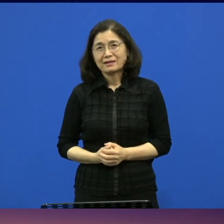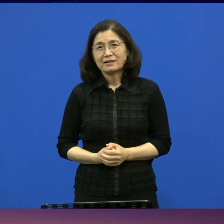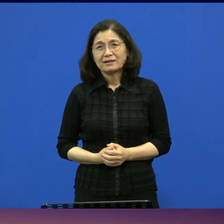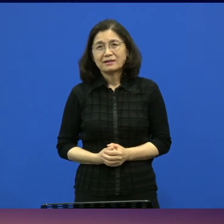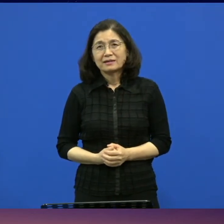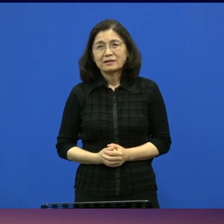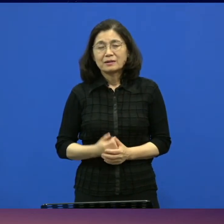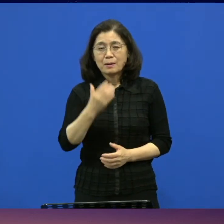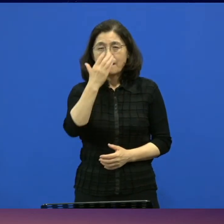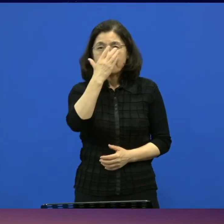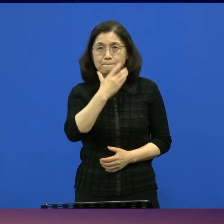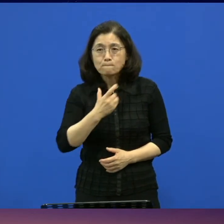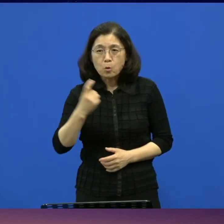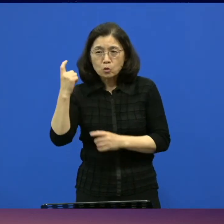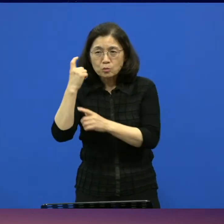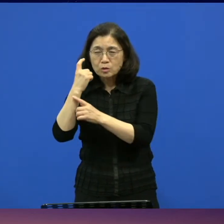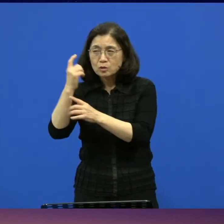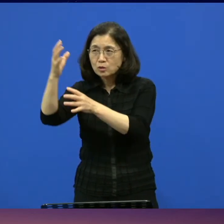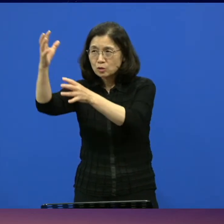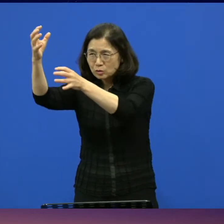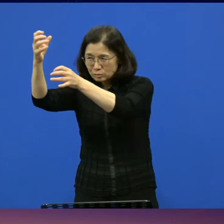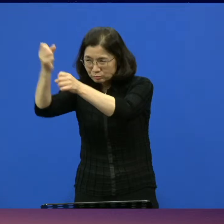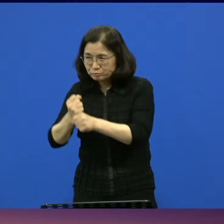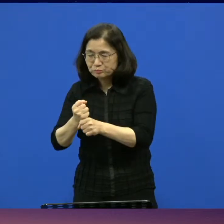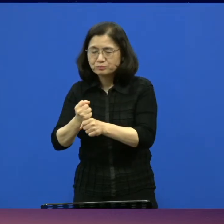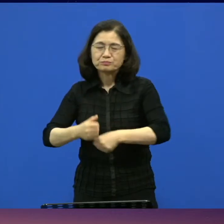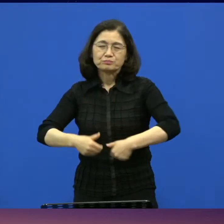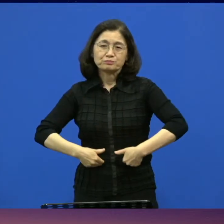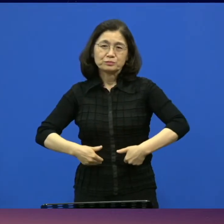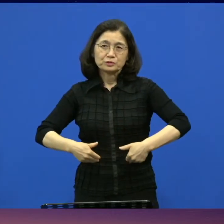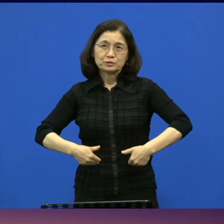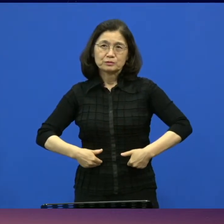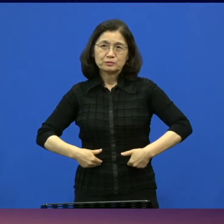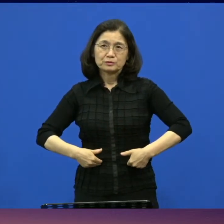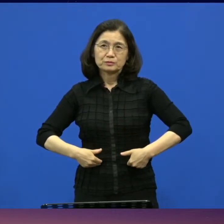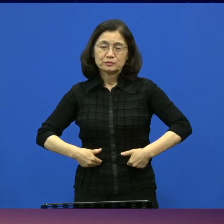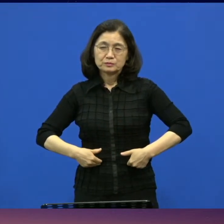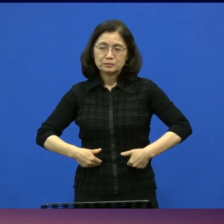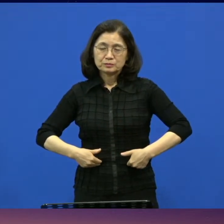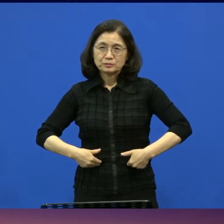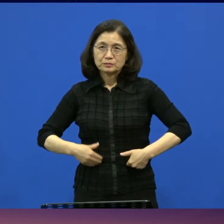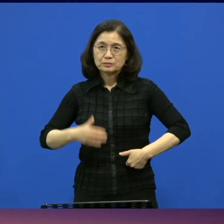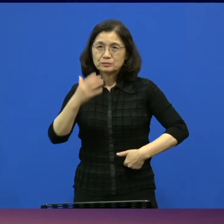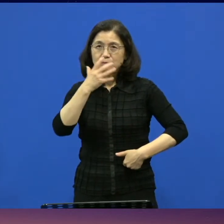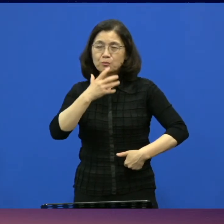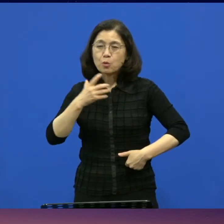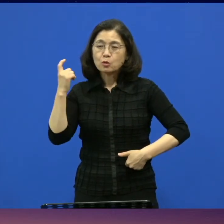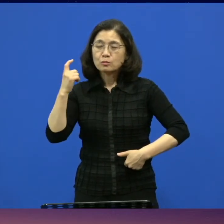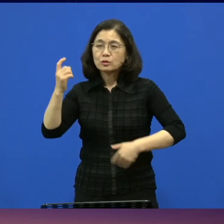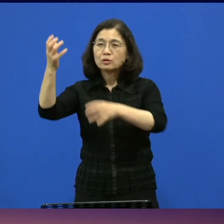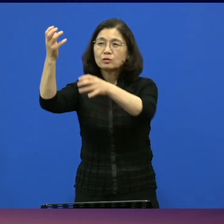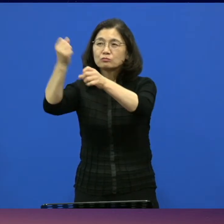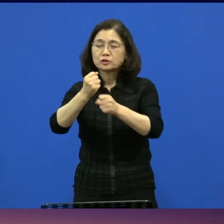그 복음을 붙잡는 것입니다. 그때 우리가 어두운 골짜기에서 빠져나오는 역사가 일어나요.